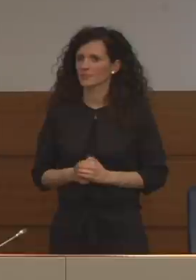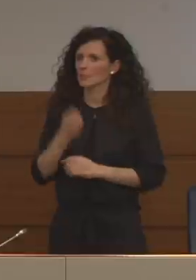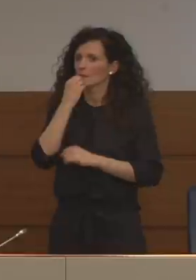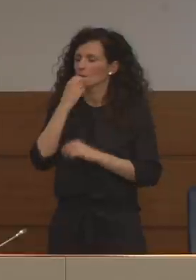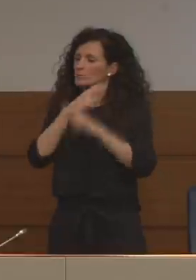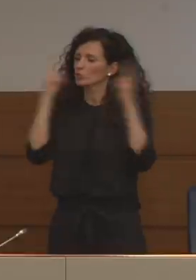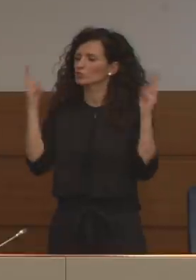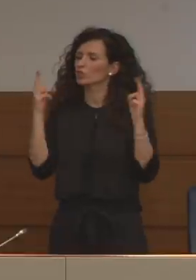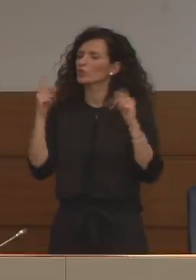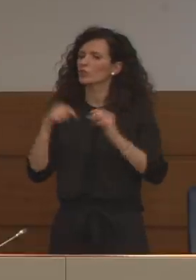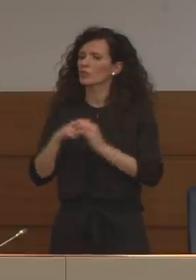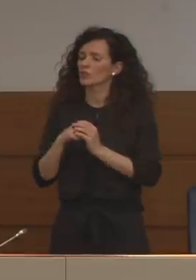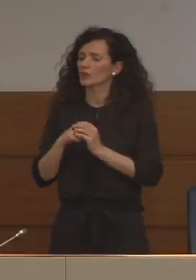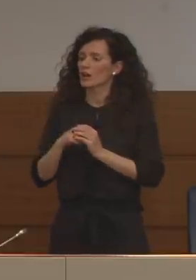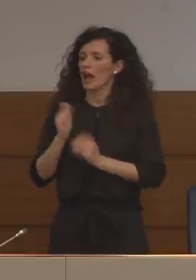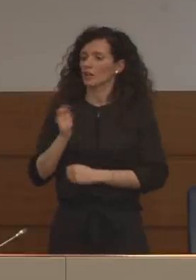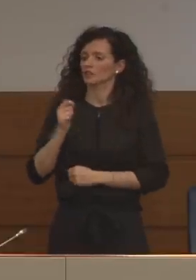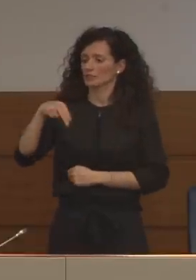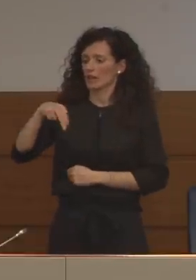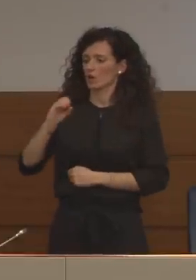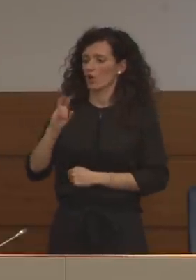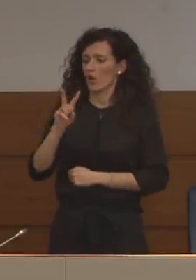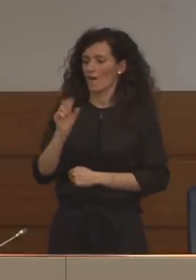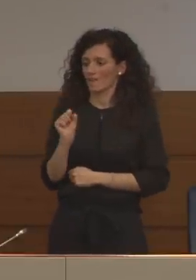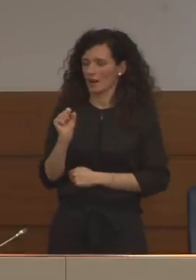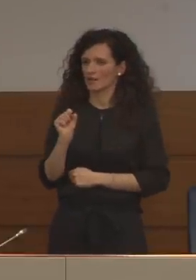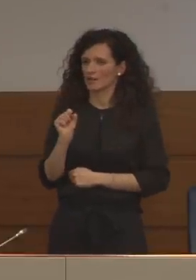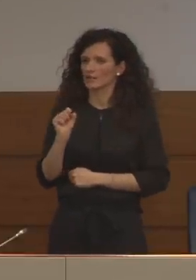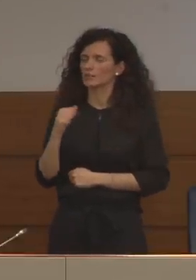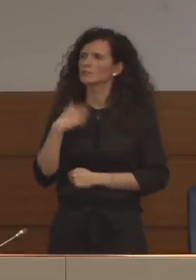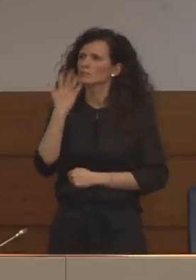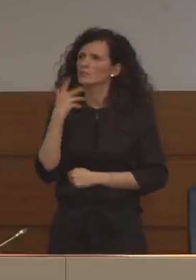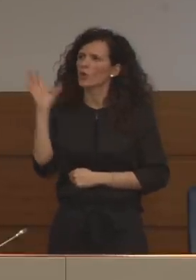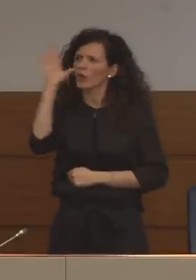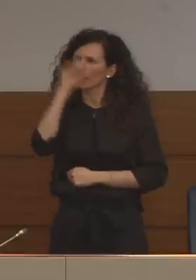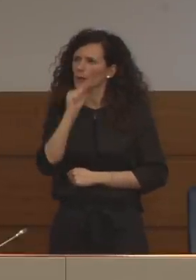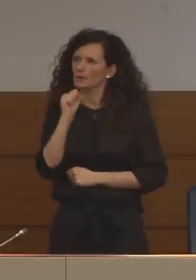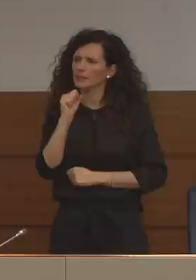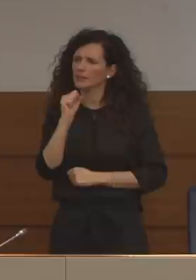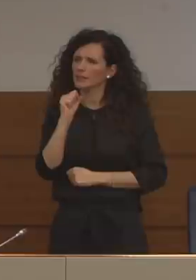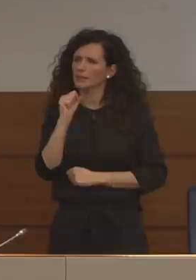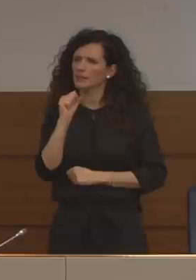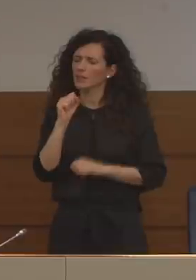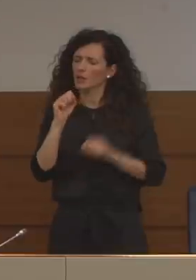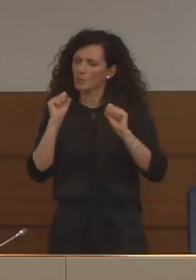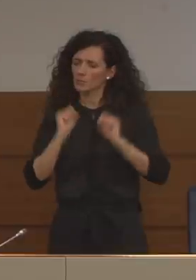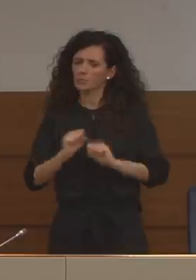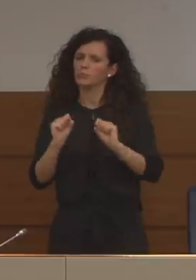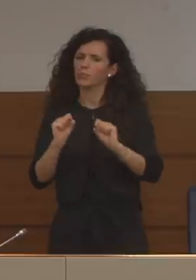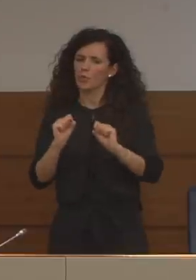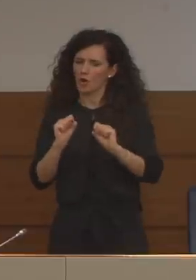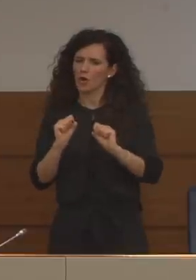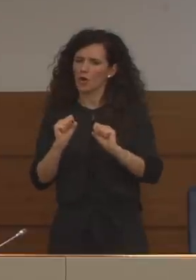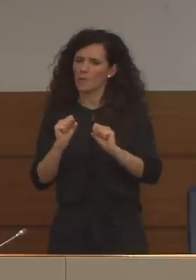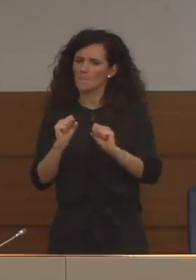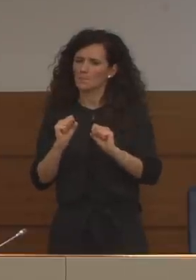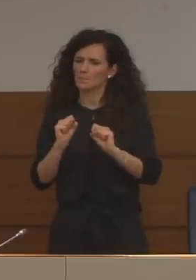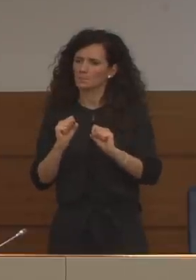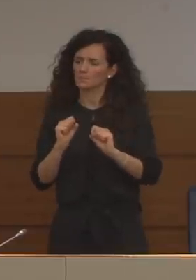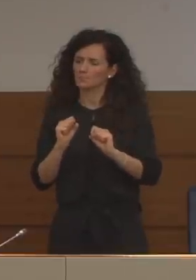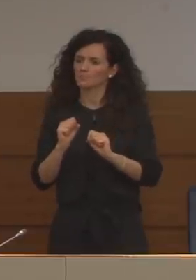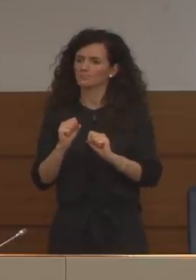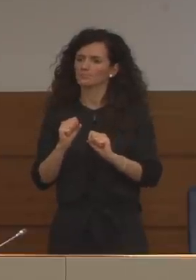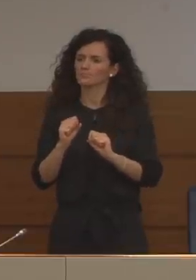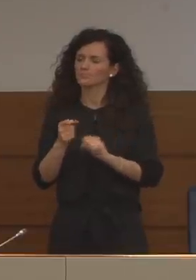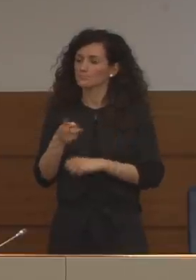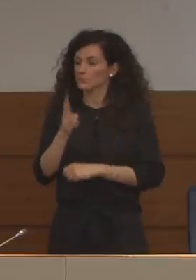giuliano bormioli agenzia nova volevo capire se è possibile identificare le ragioni per cui nella provincia di